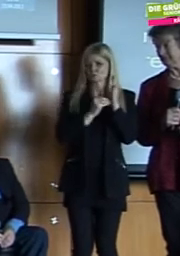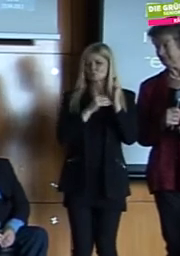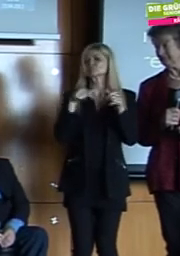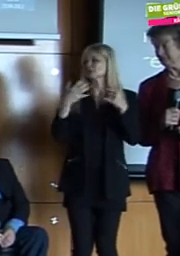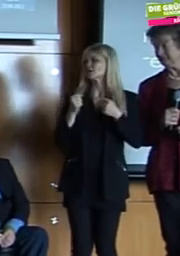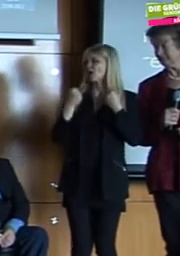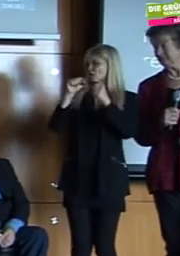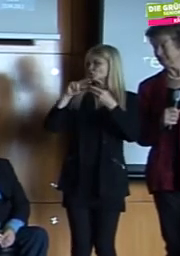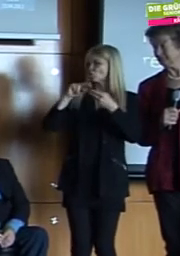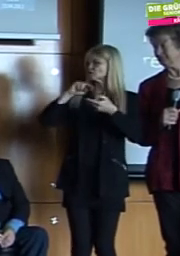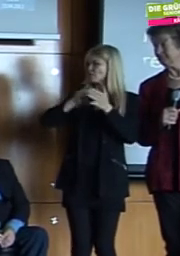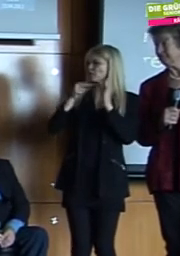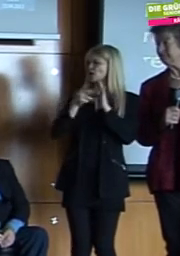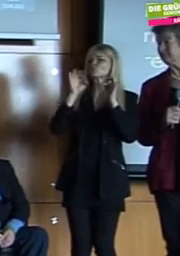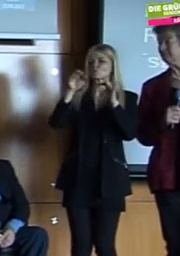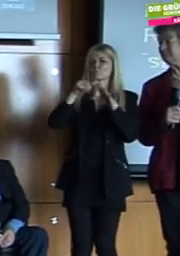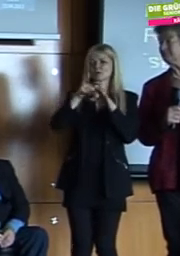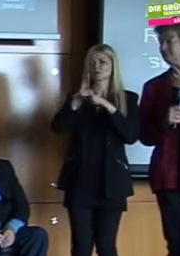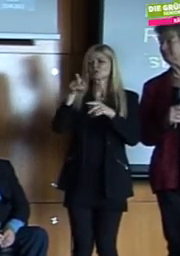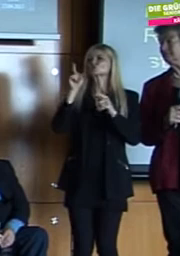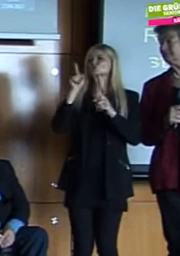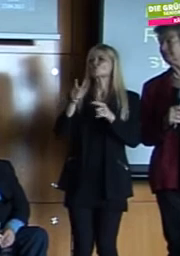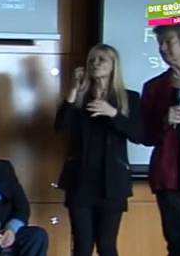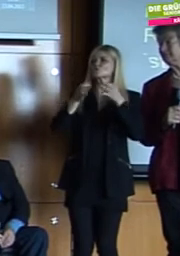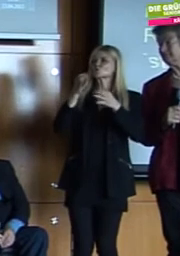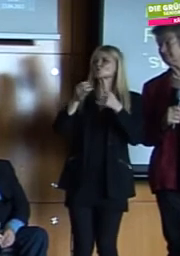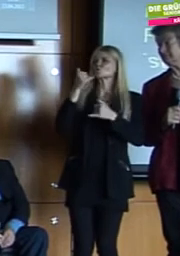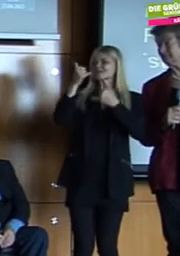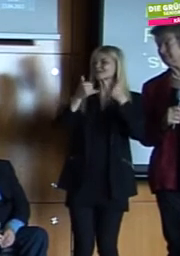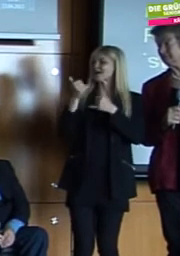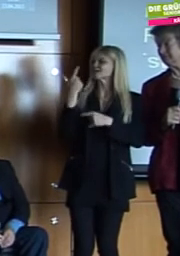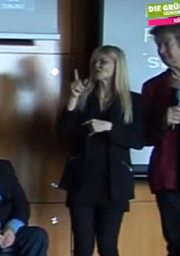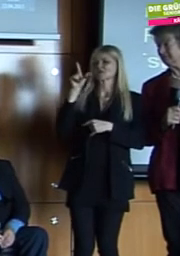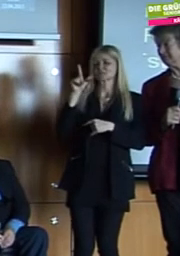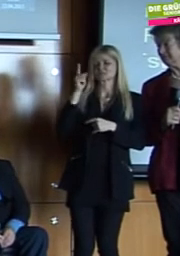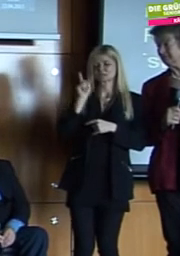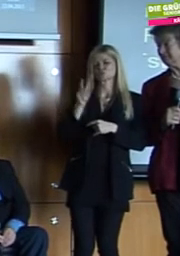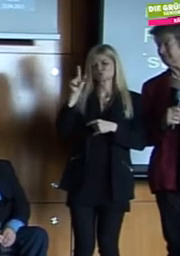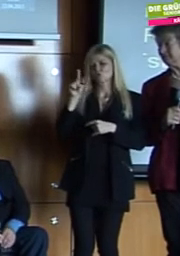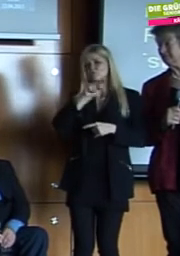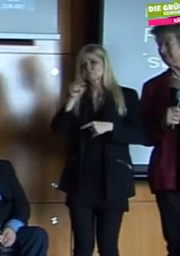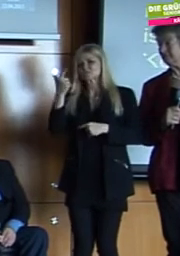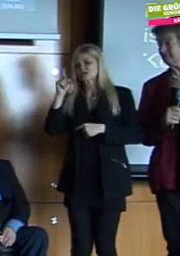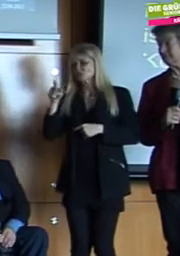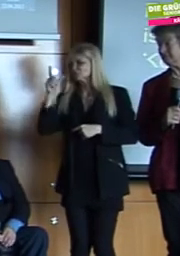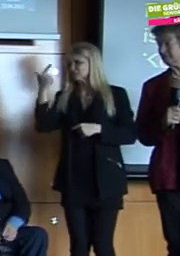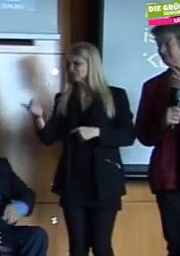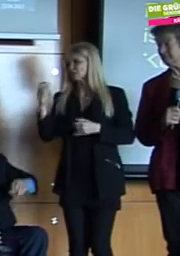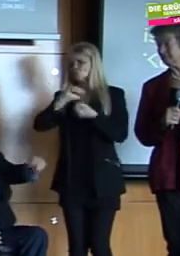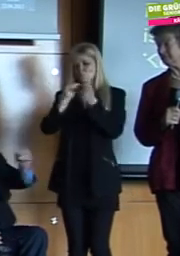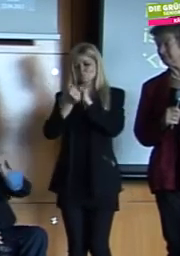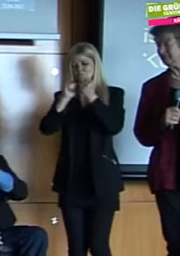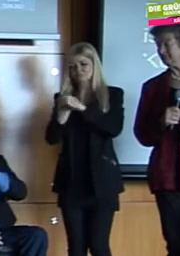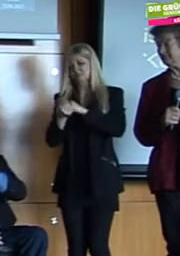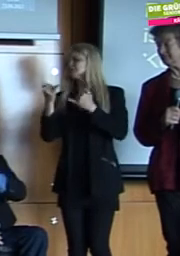Jahren 2012 bis 2020 versucht, jene Dinge umzusetzen, die unter dem hehren Titel einer